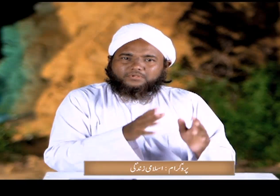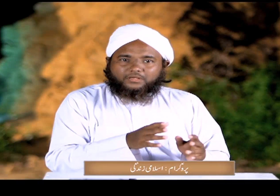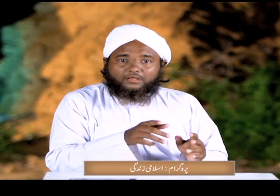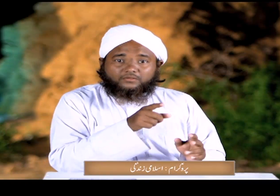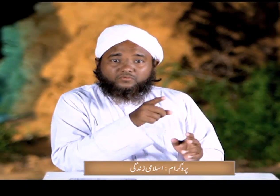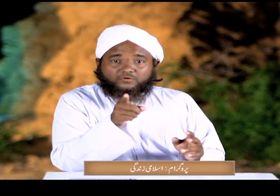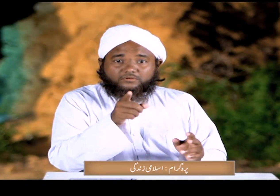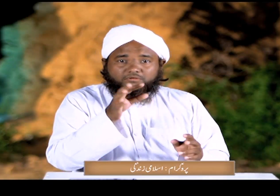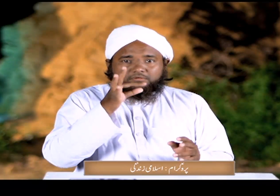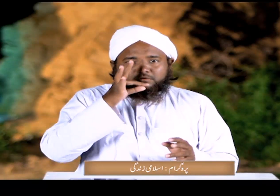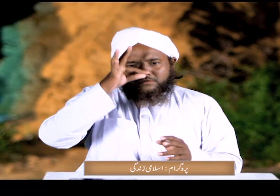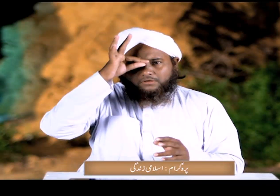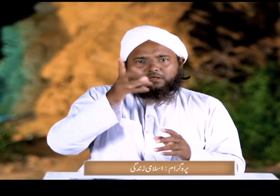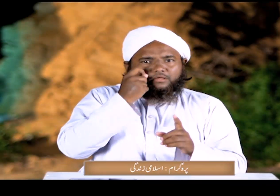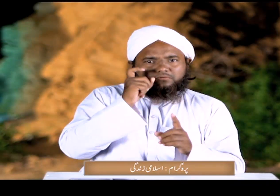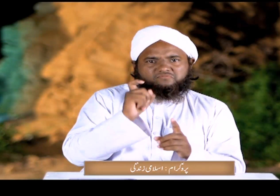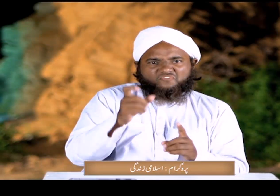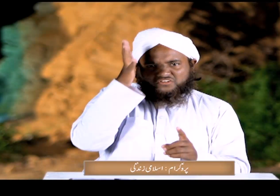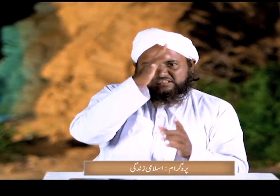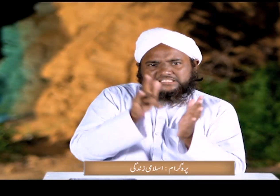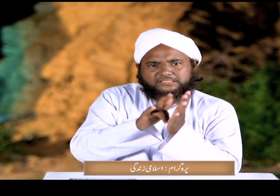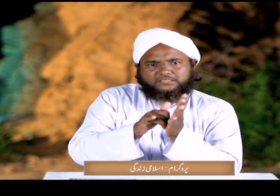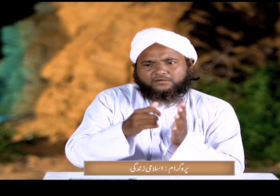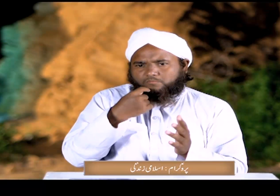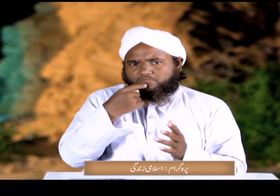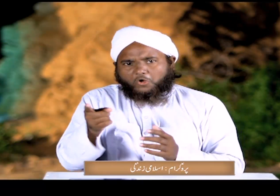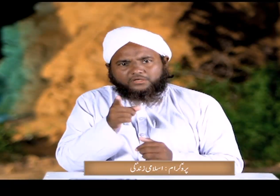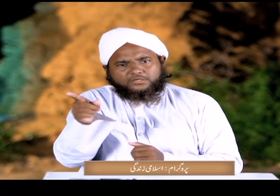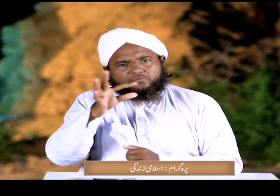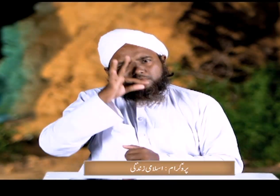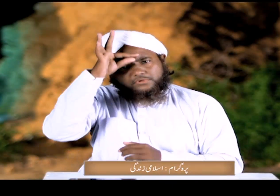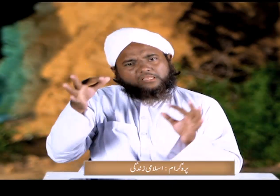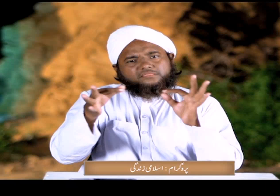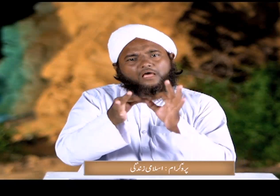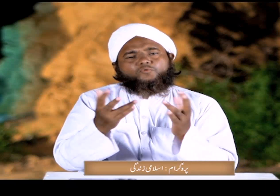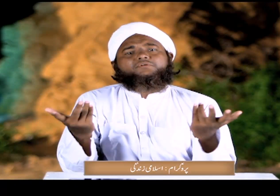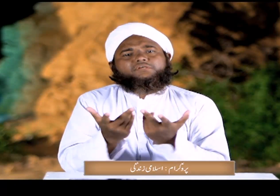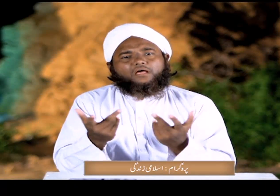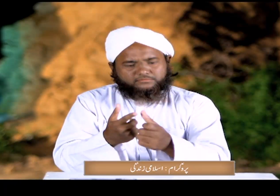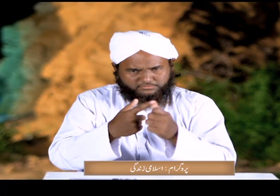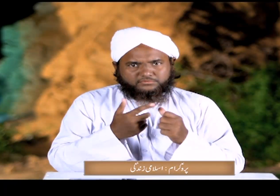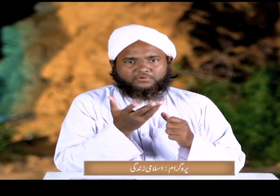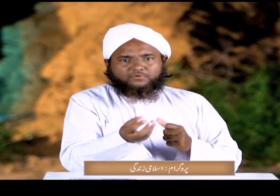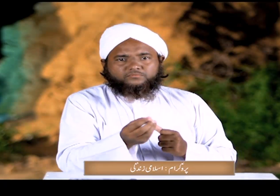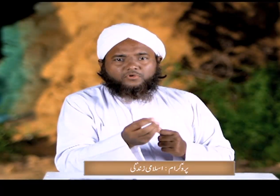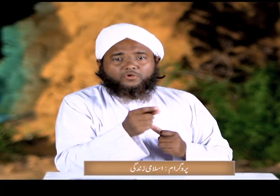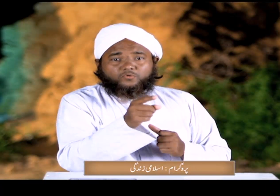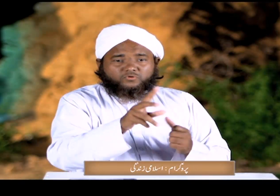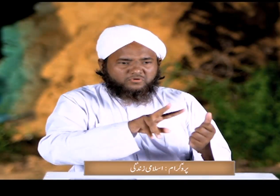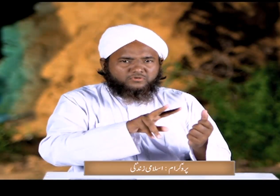اللہ علیہ وآلہ وسلم سے کیا نسبت؟ یہ سن کر قلب امام کو سخت ایذا پہنچی اور تڑپ